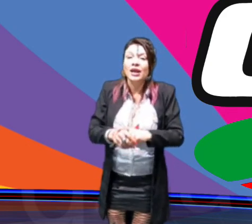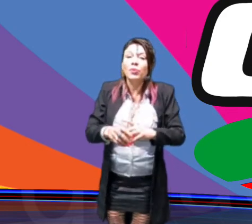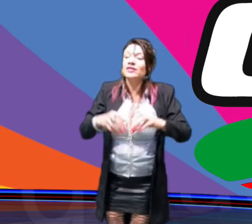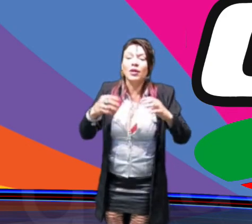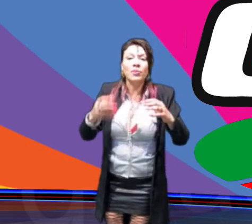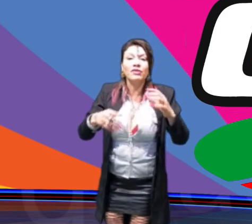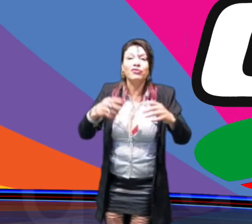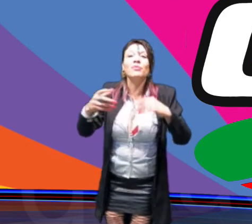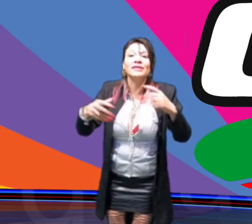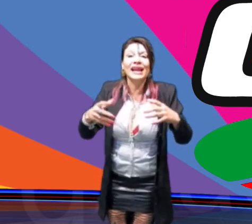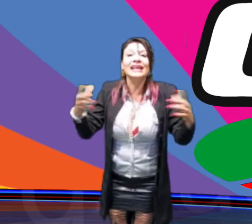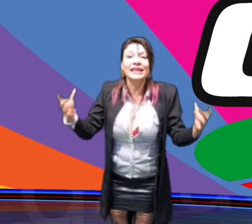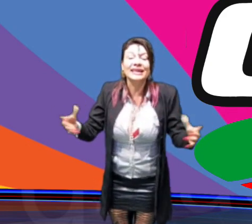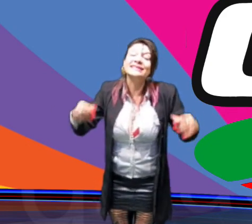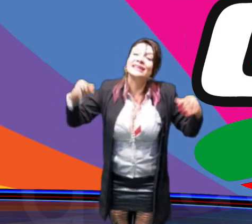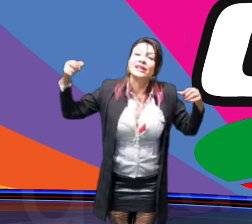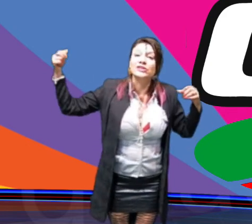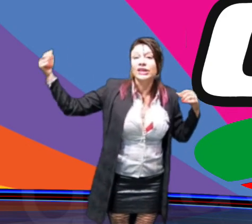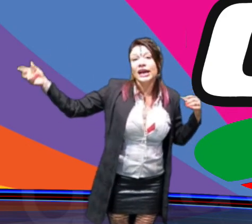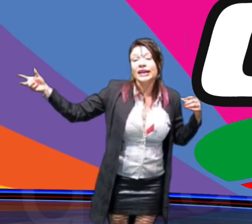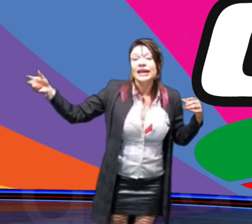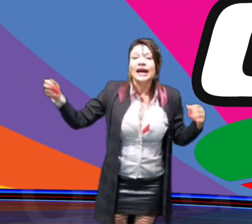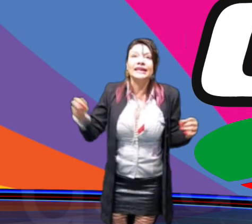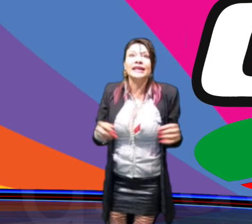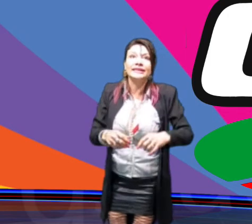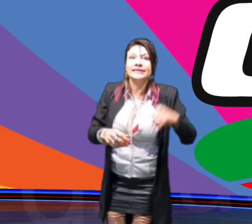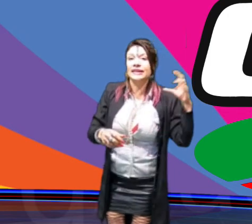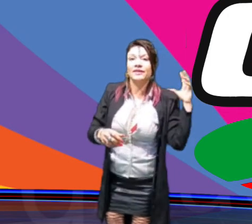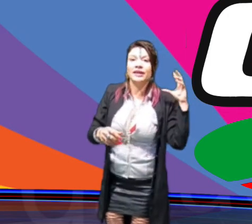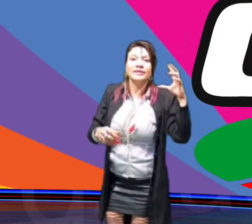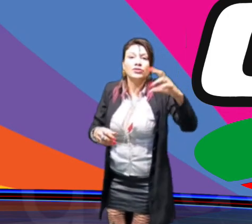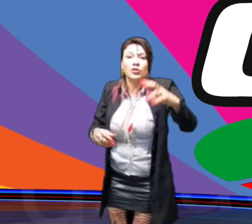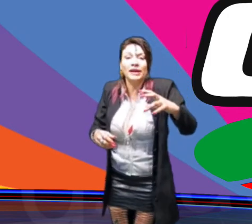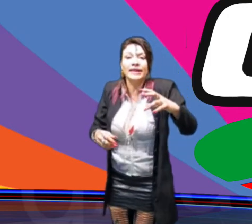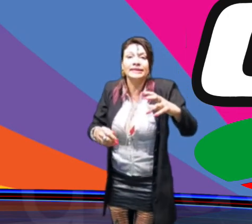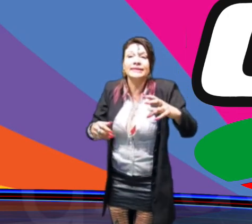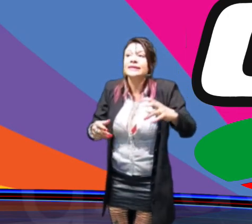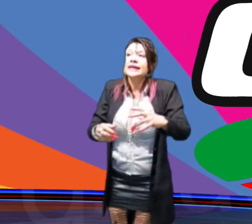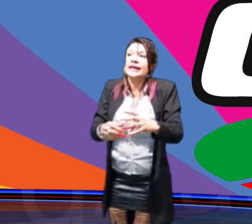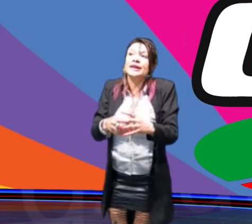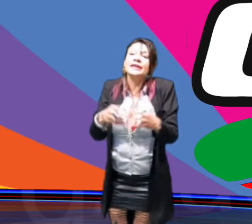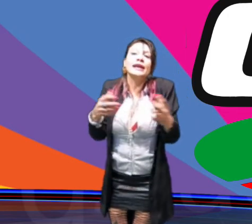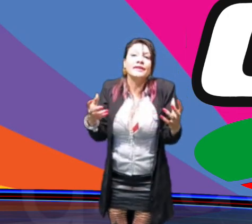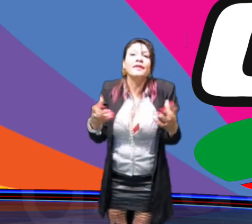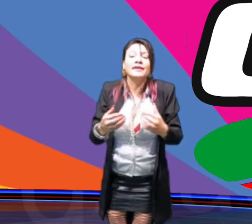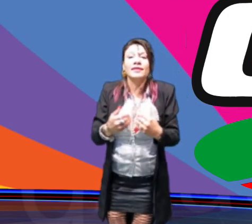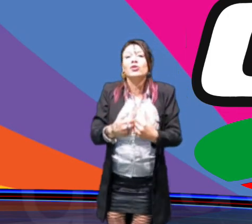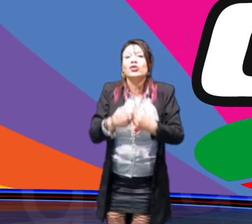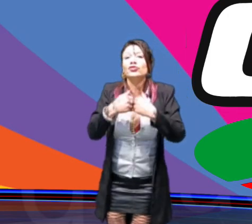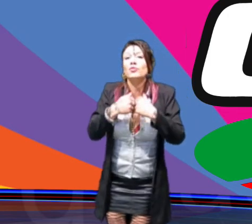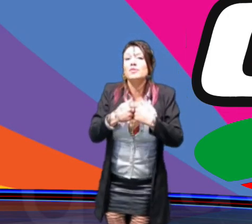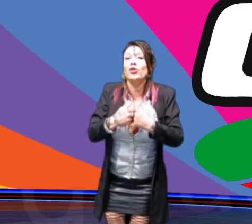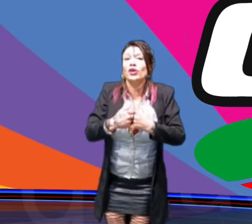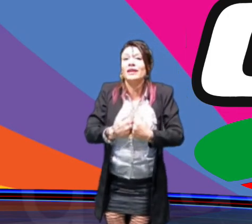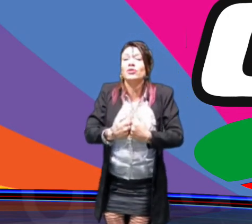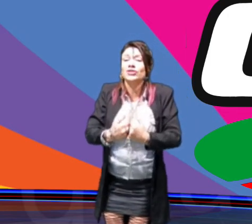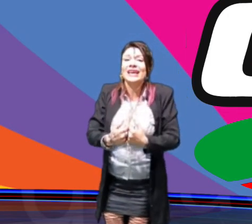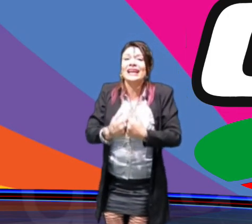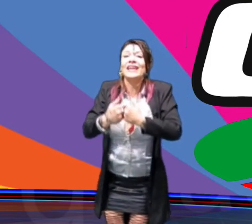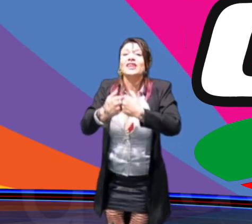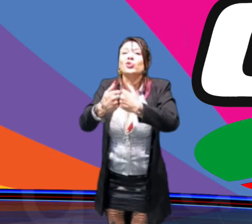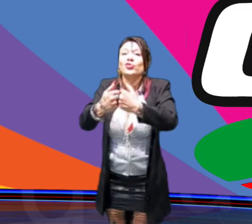porque se va a poder fomentar a la idea extraterritorial, a la idea de seres que vengan de otros planetas, y a la idea de que seamos nosotros mismos los que estamos